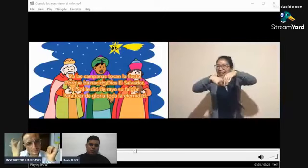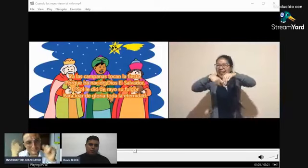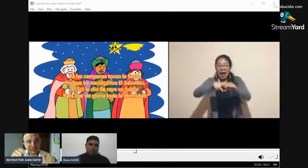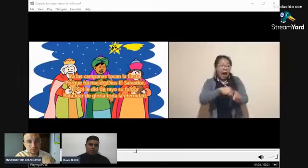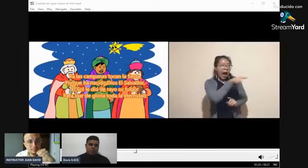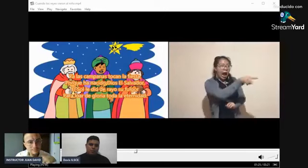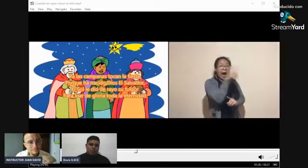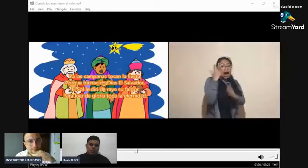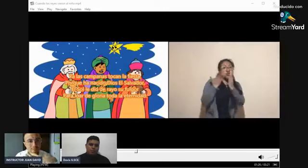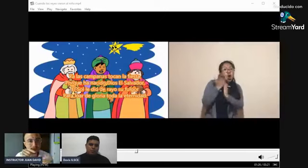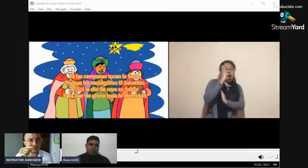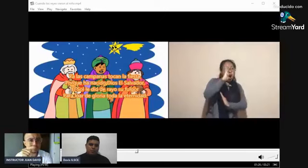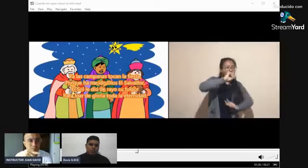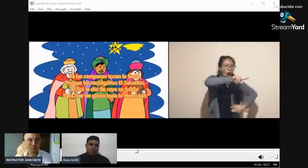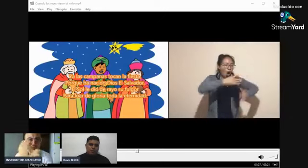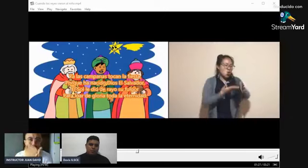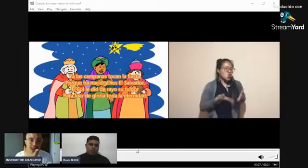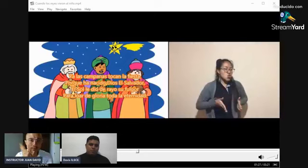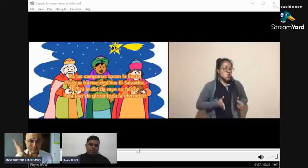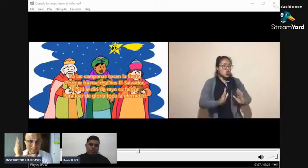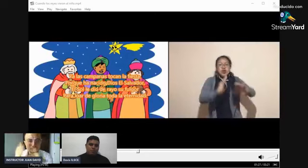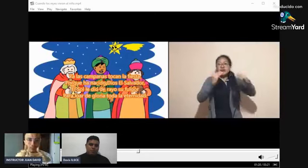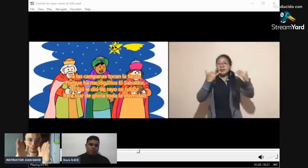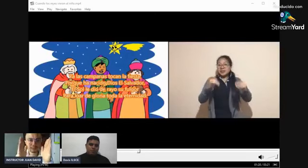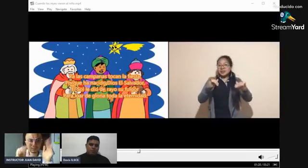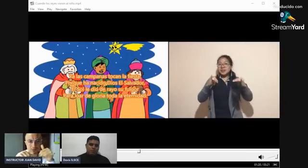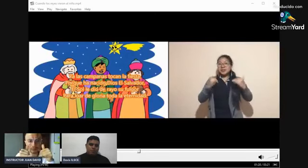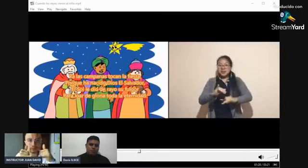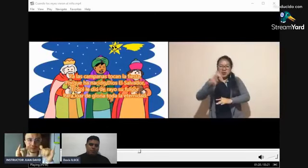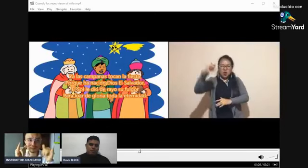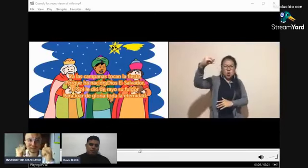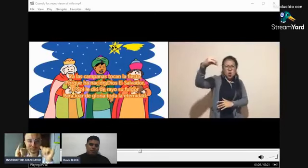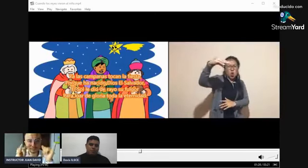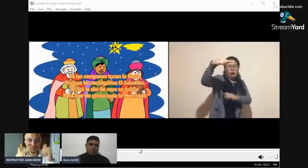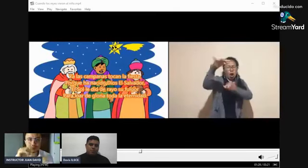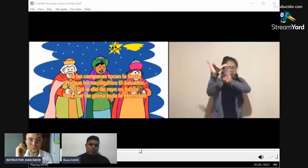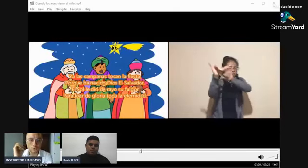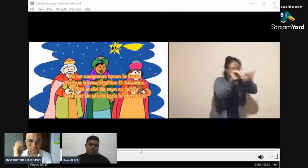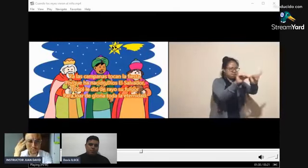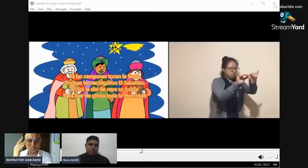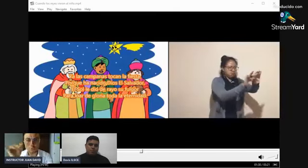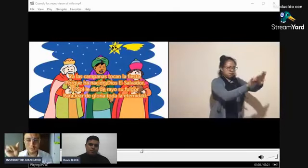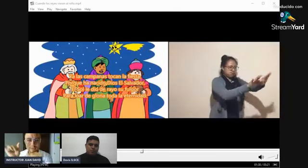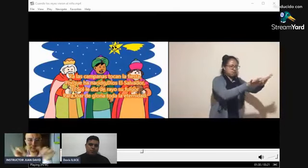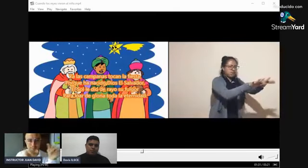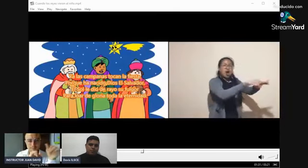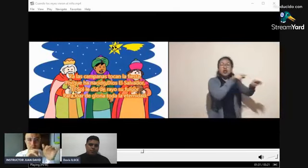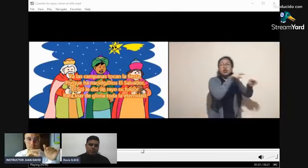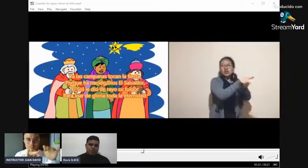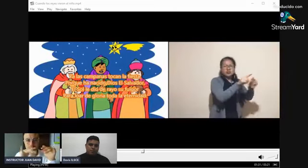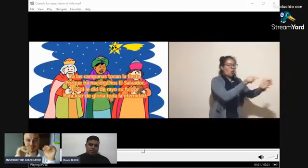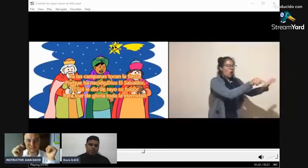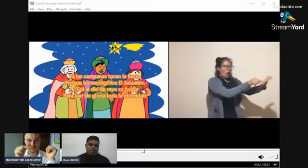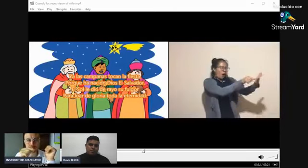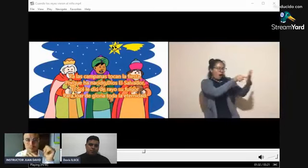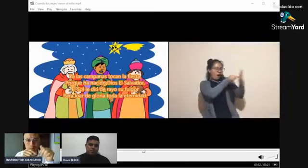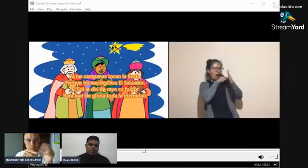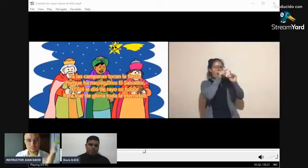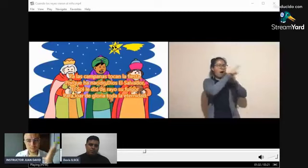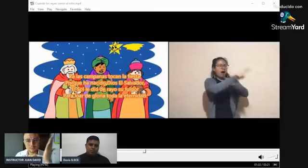el Salvador. El sol le dio de rayos un punto para loar de gloria toda